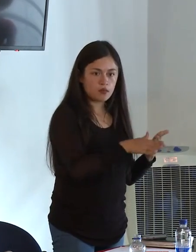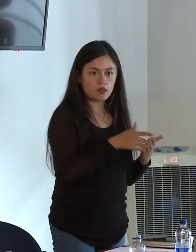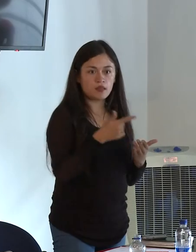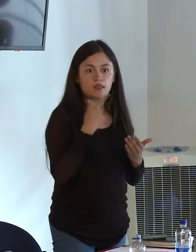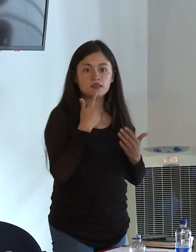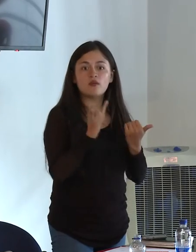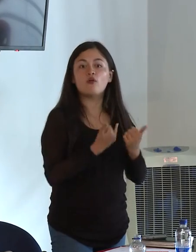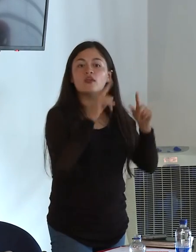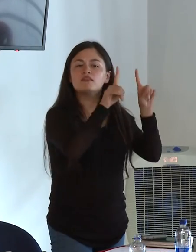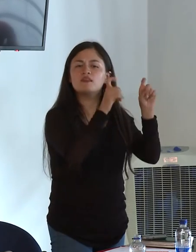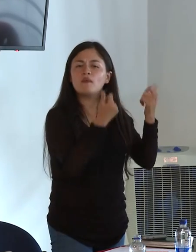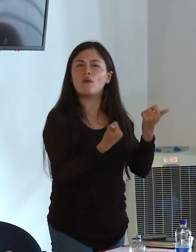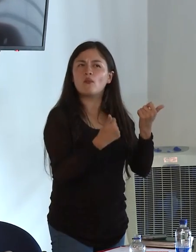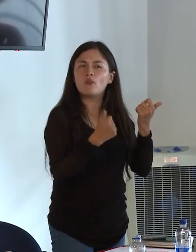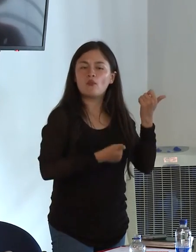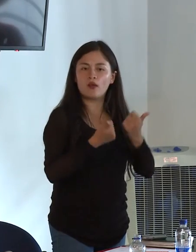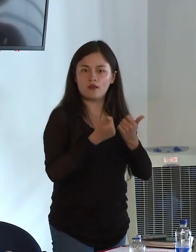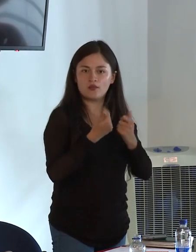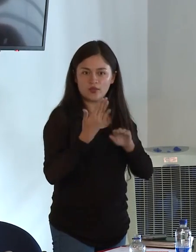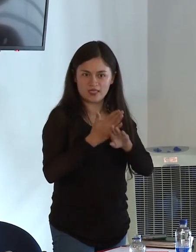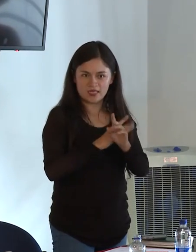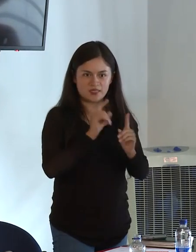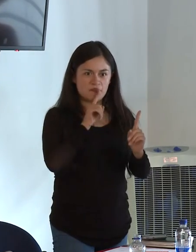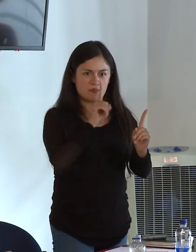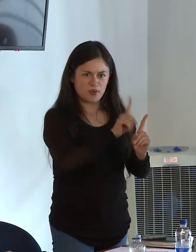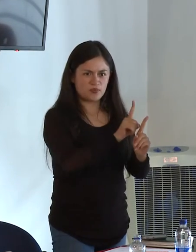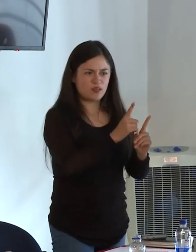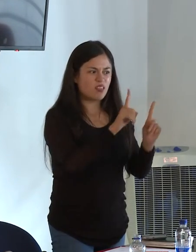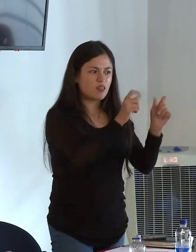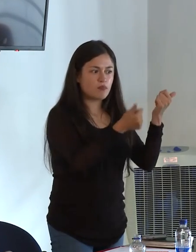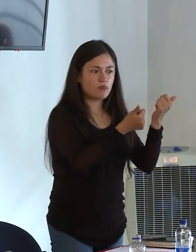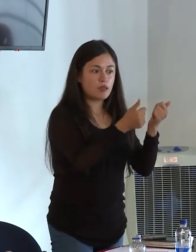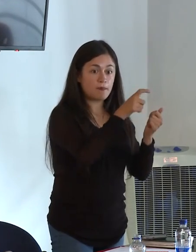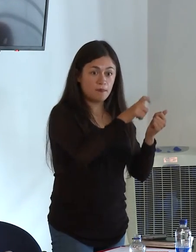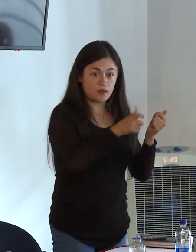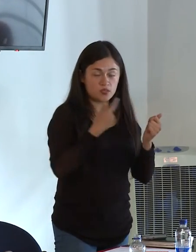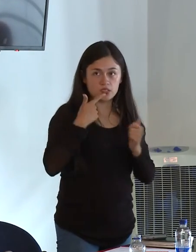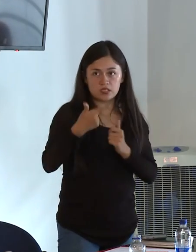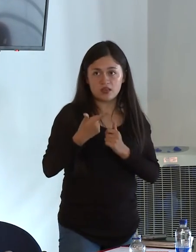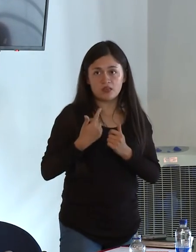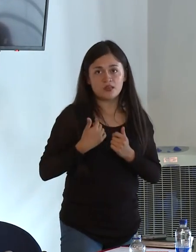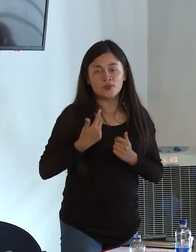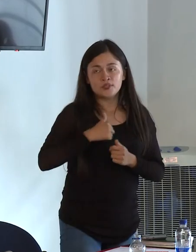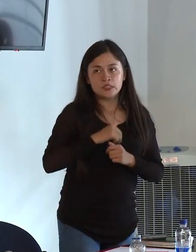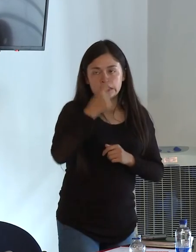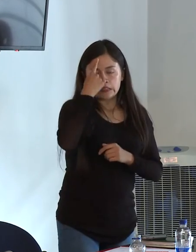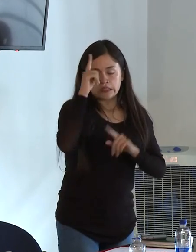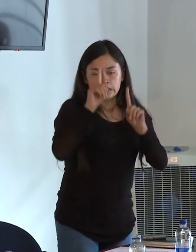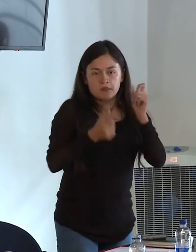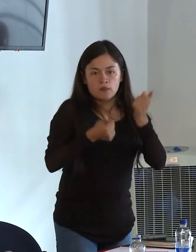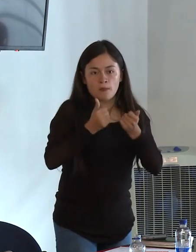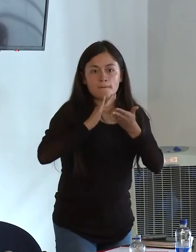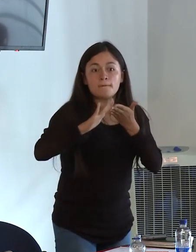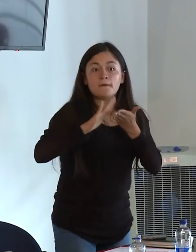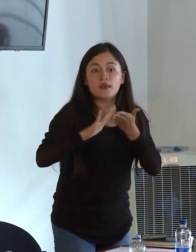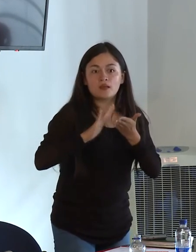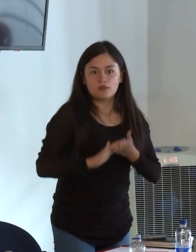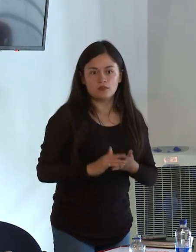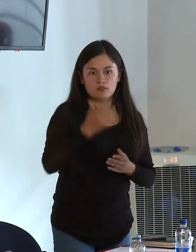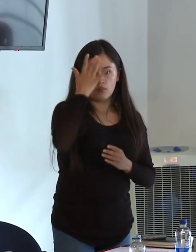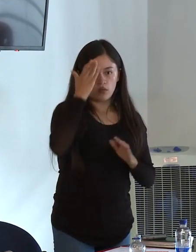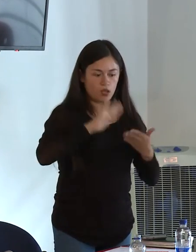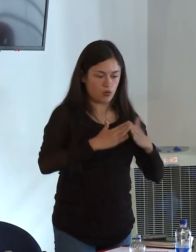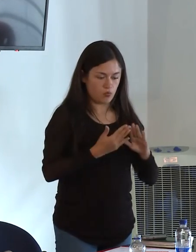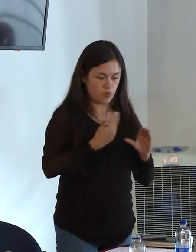de hoy, ¿cuál es? Ellos me decían, el perdón y la reconciliación. Es que eso, que a la comunidad vayan a llegar de uno y otro